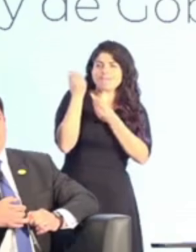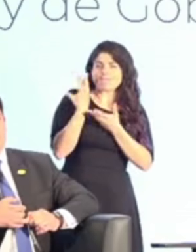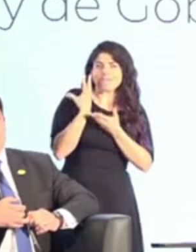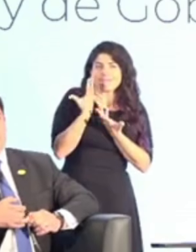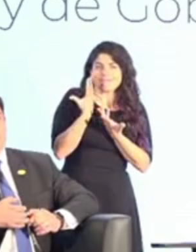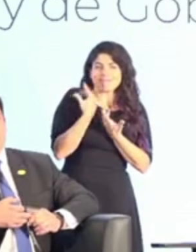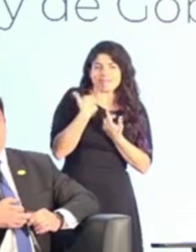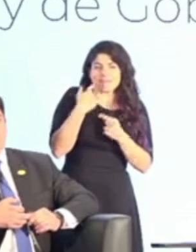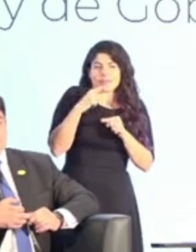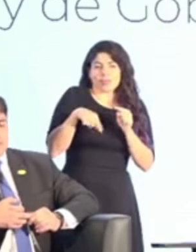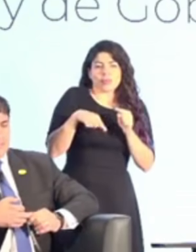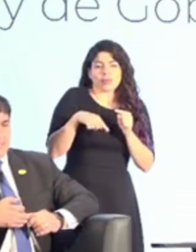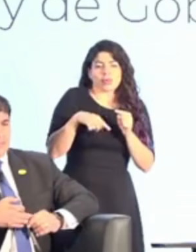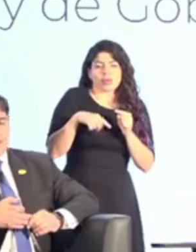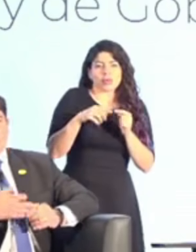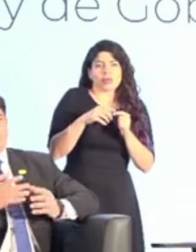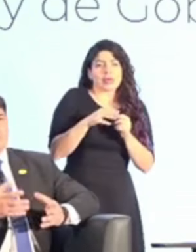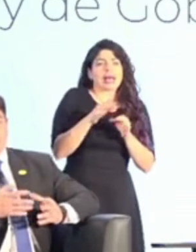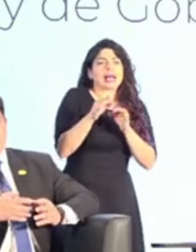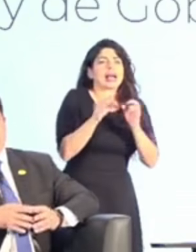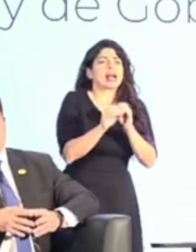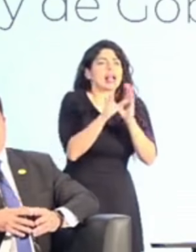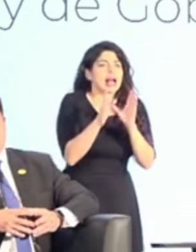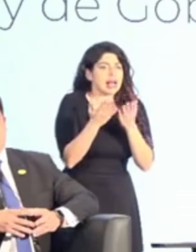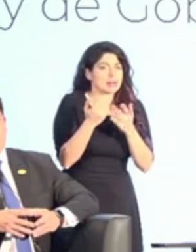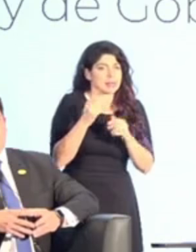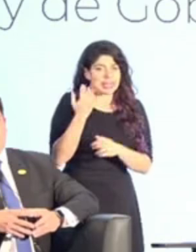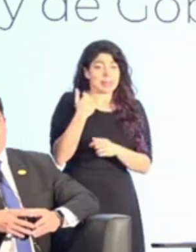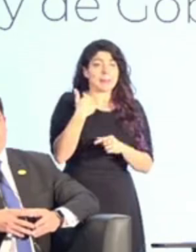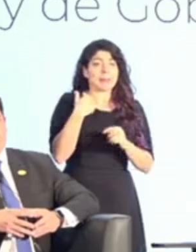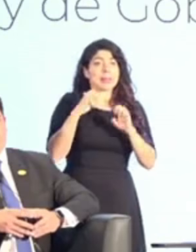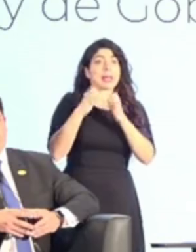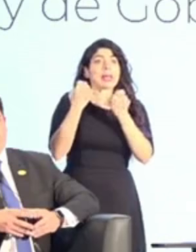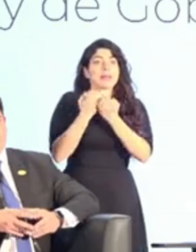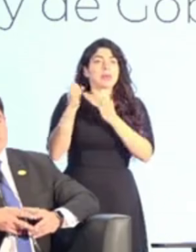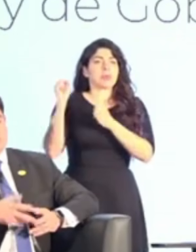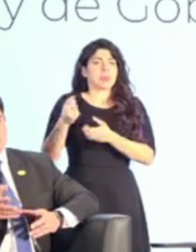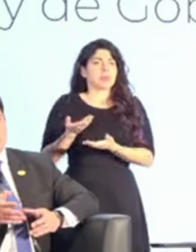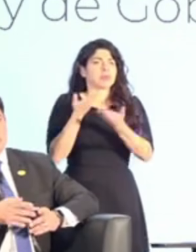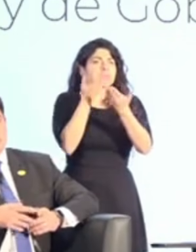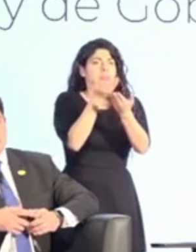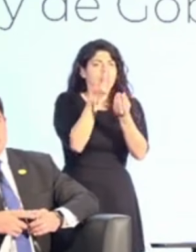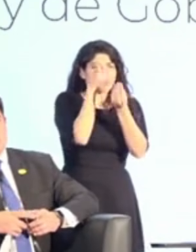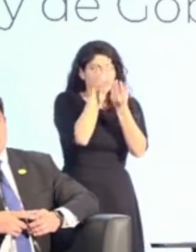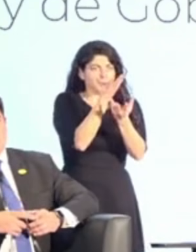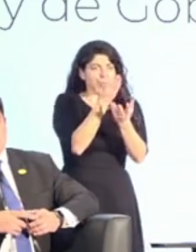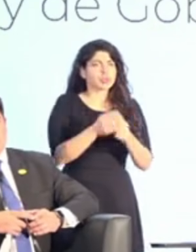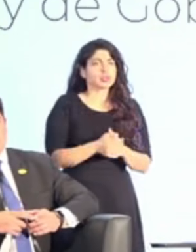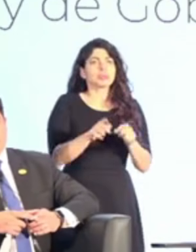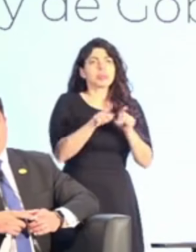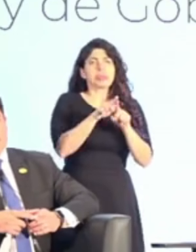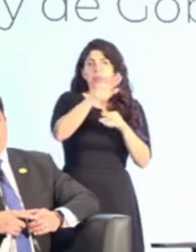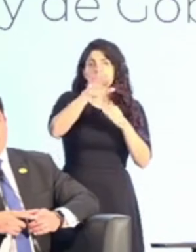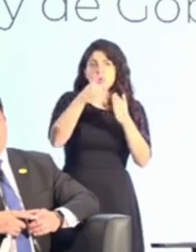un delineamiento tan claro, pero en mi equipo podrá hacerte llegar eso y hacérselo llegar a